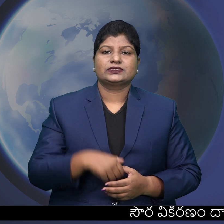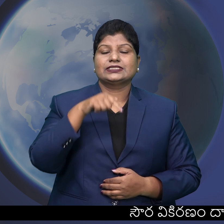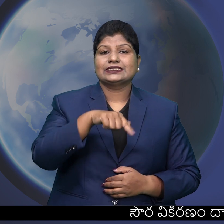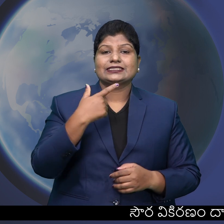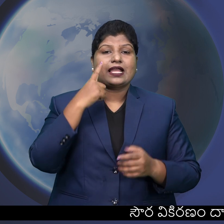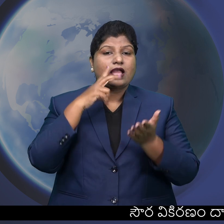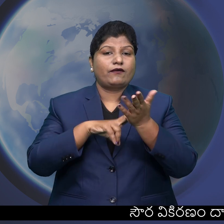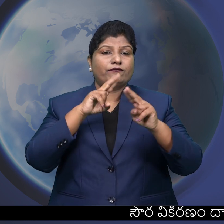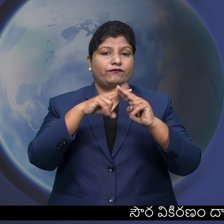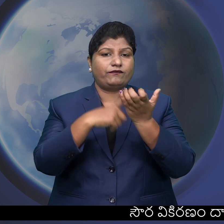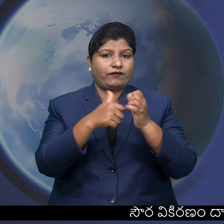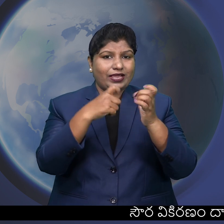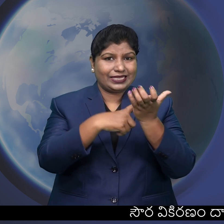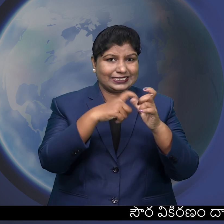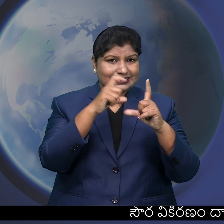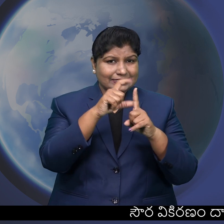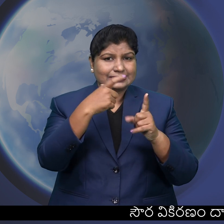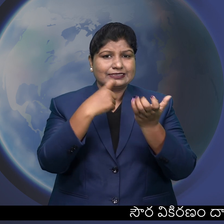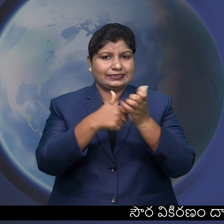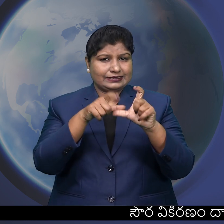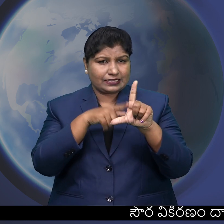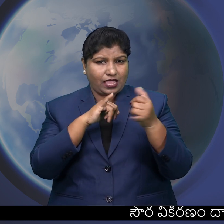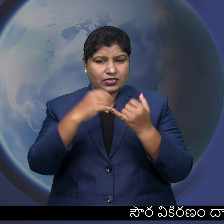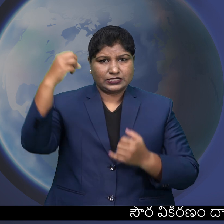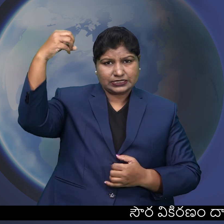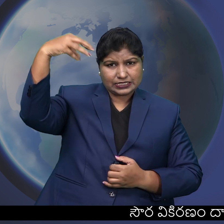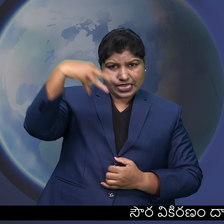సౌర వికిరణం ద్వారా భూమిని వేడి చేయడం